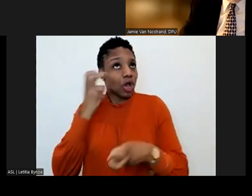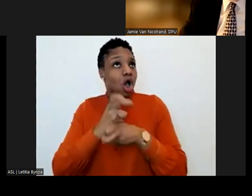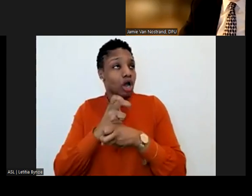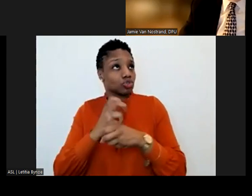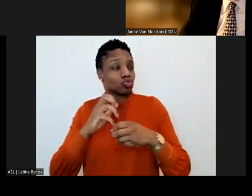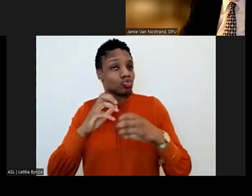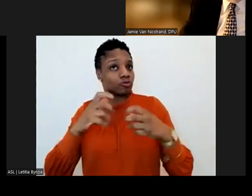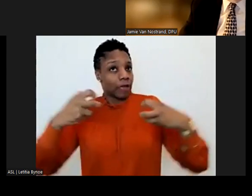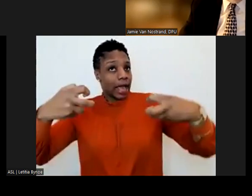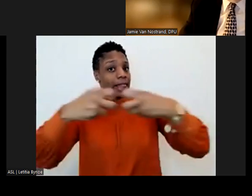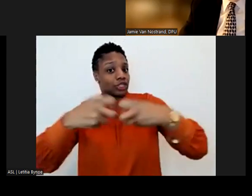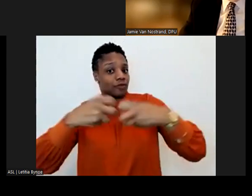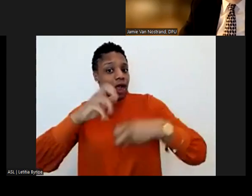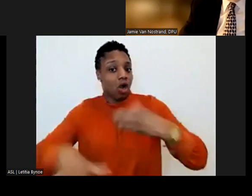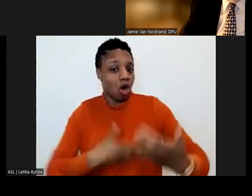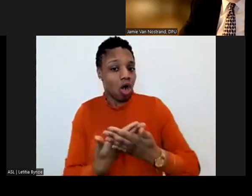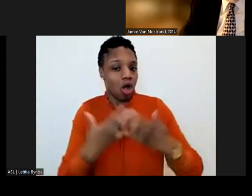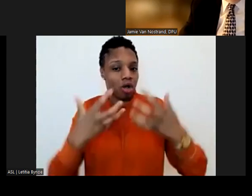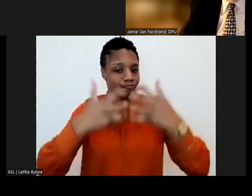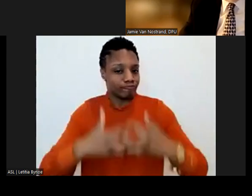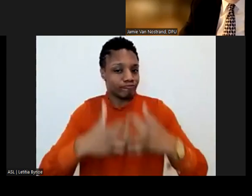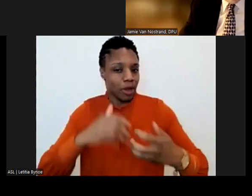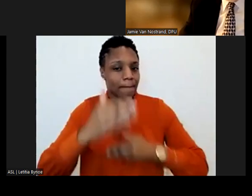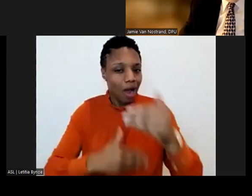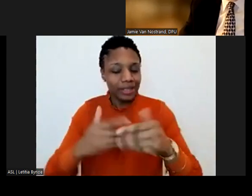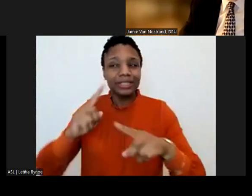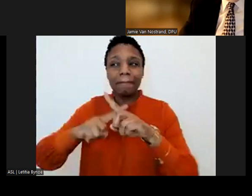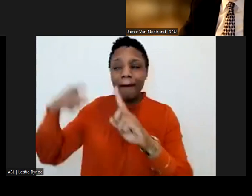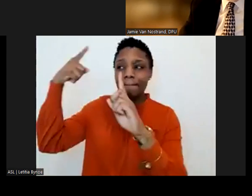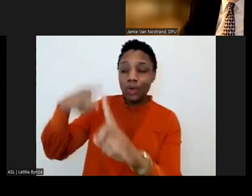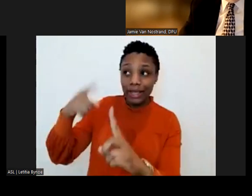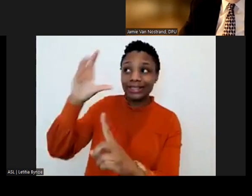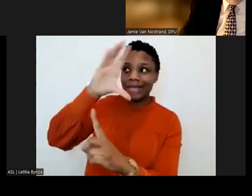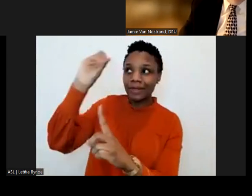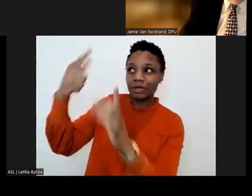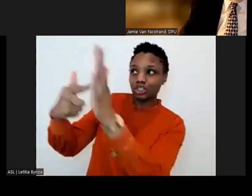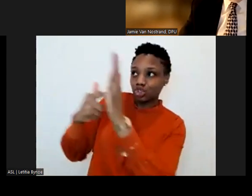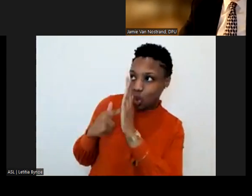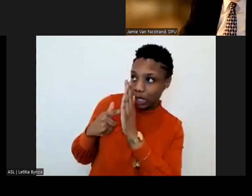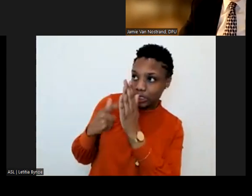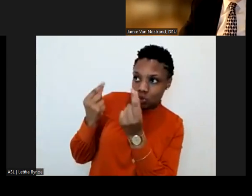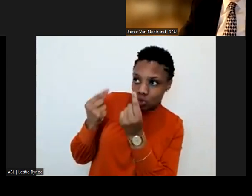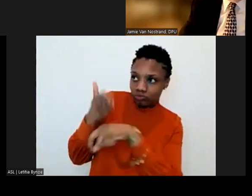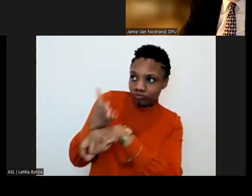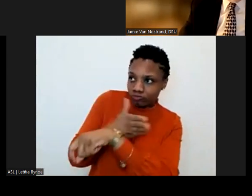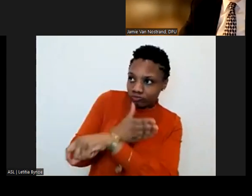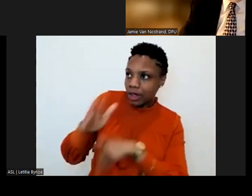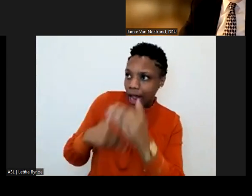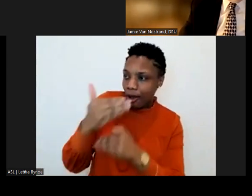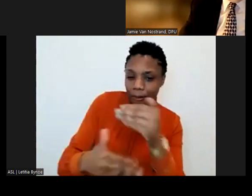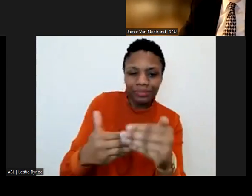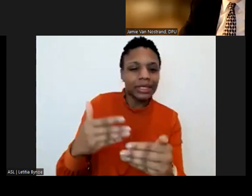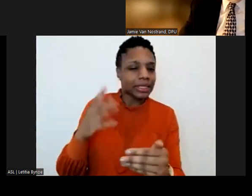renovable energía renovable eh nosotros tendríamos que que ir y